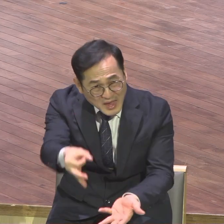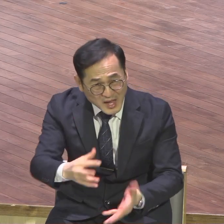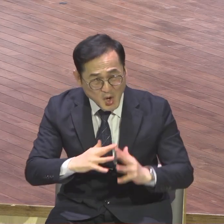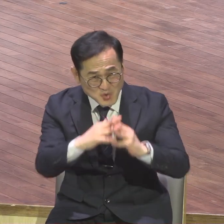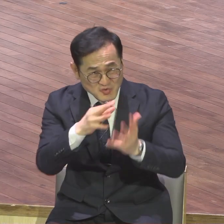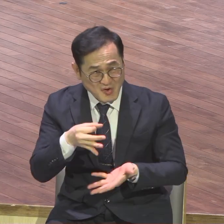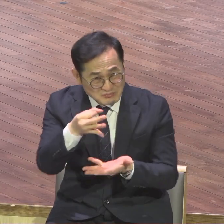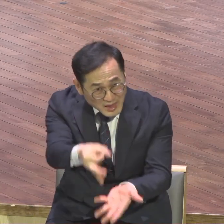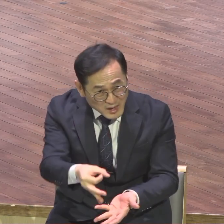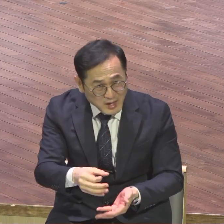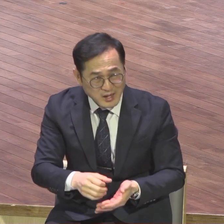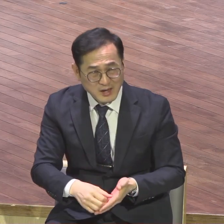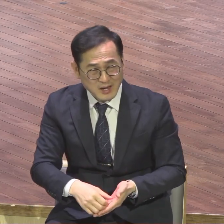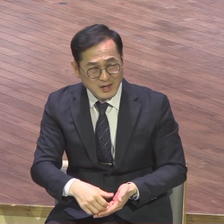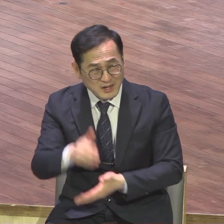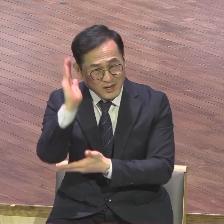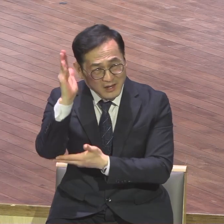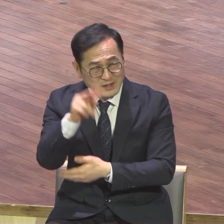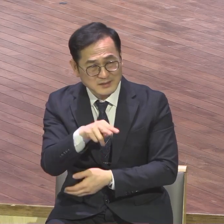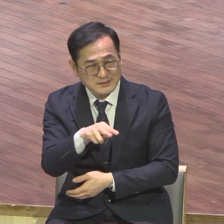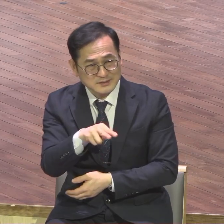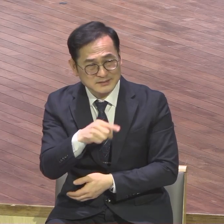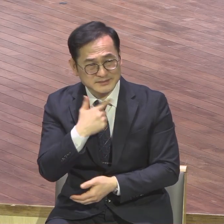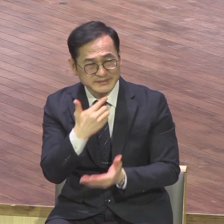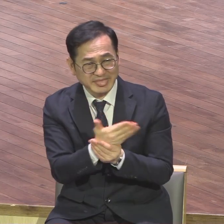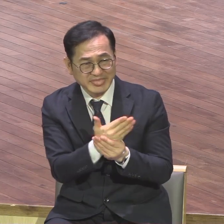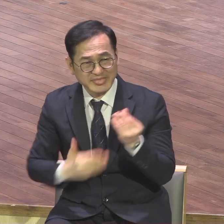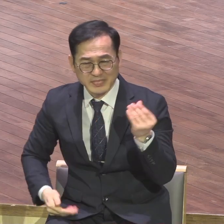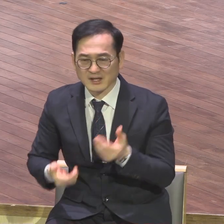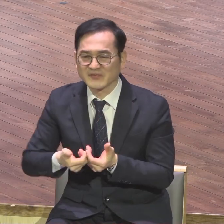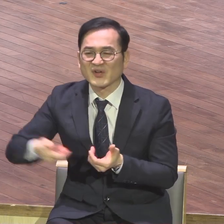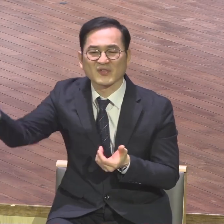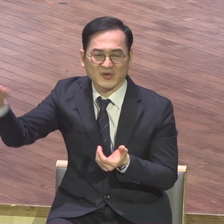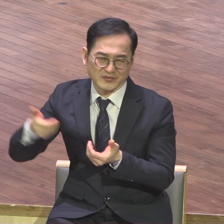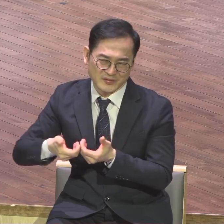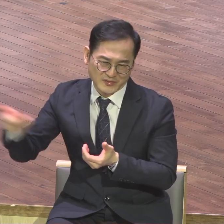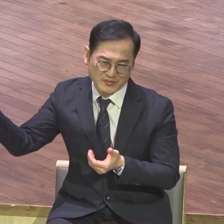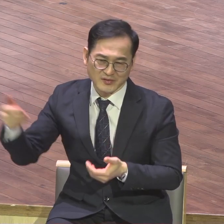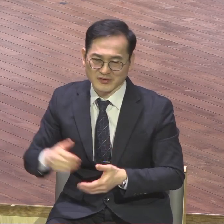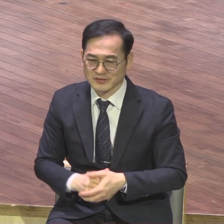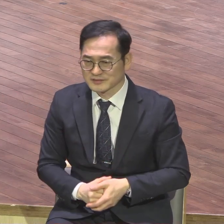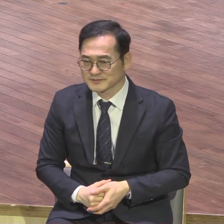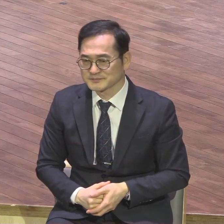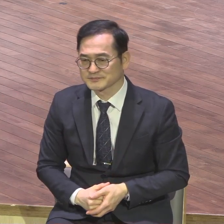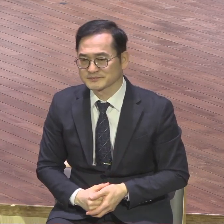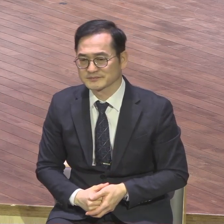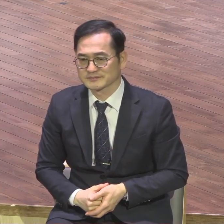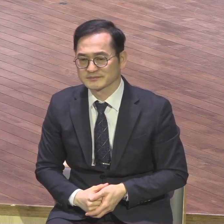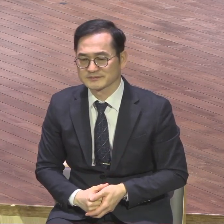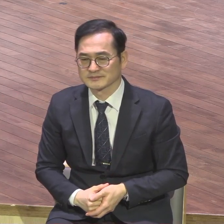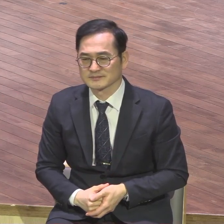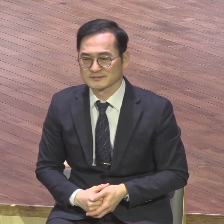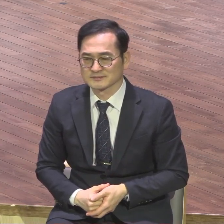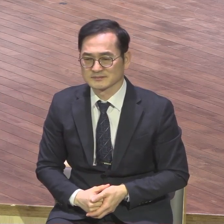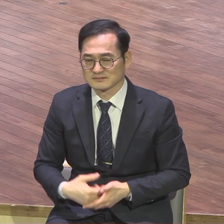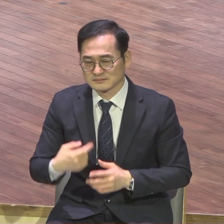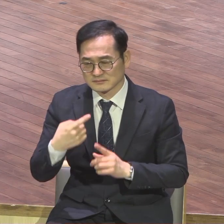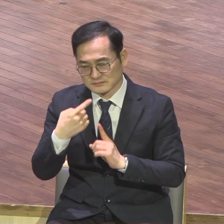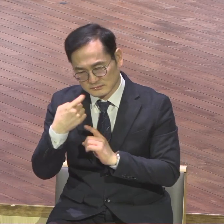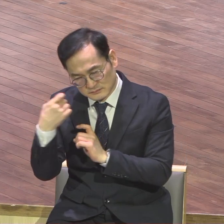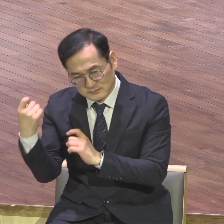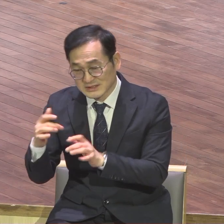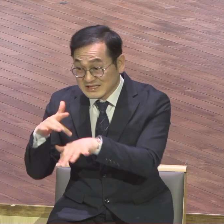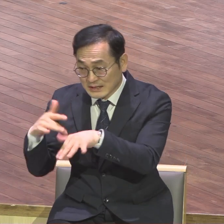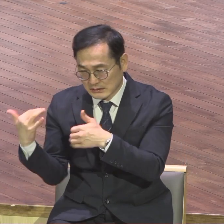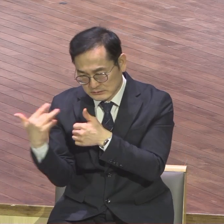헌금 막 떠드니까, 그러니까 진정시고 다 찾아내지 바랍니다. 시험 들어간 낙심해서 있는 연약한 사람들